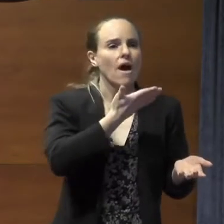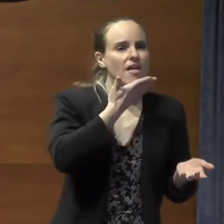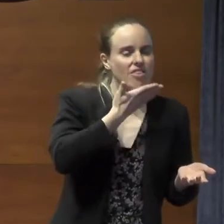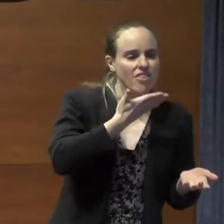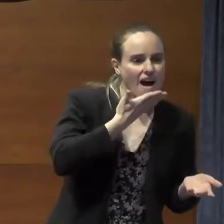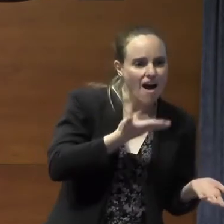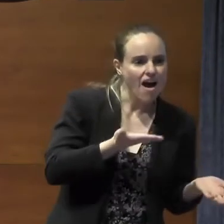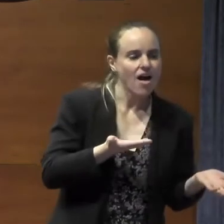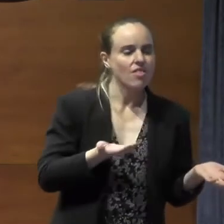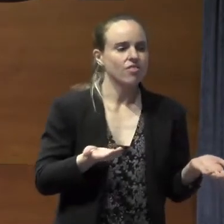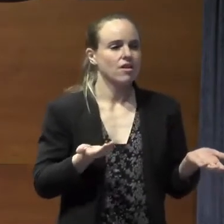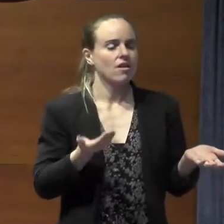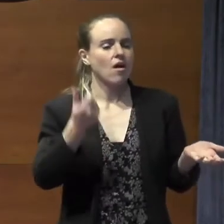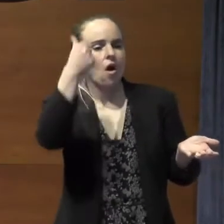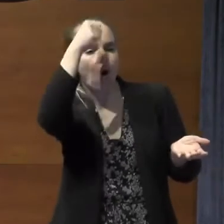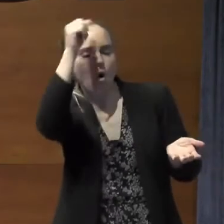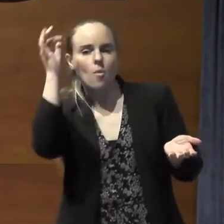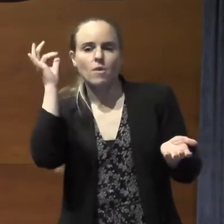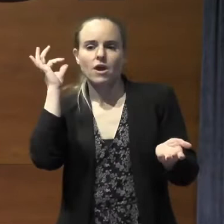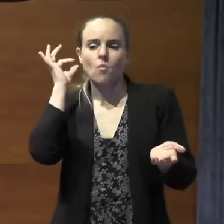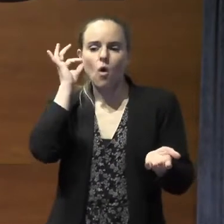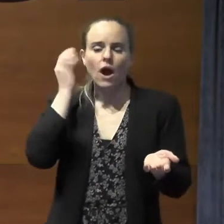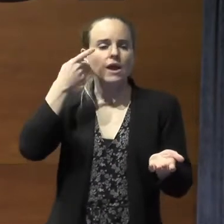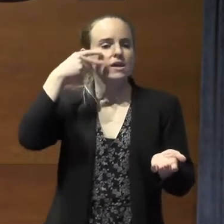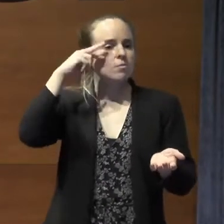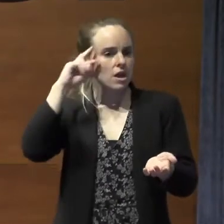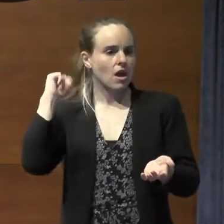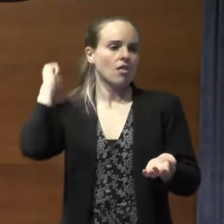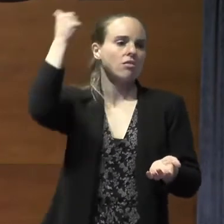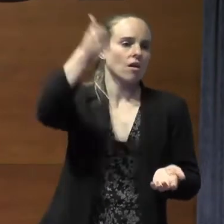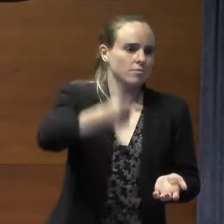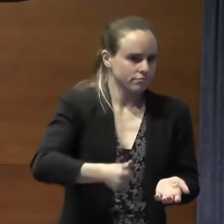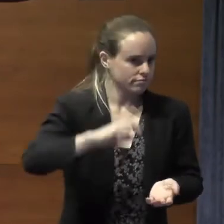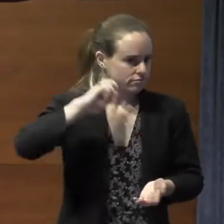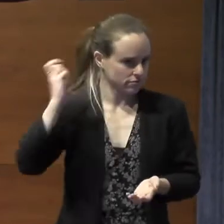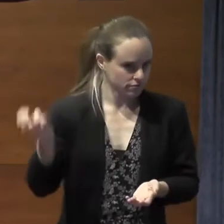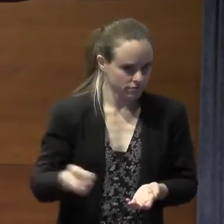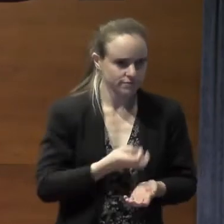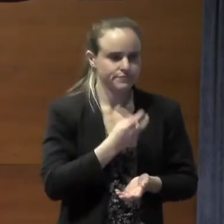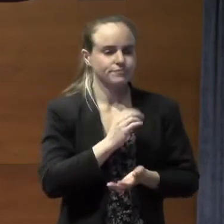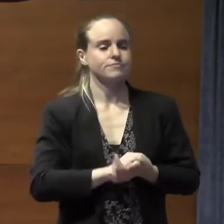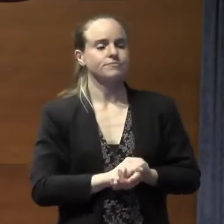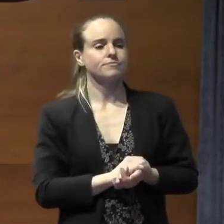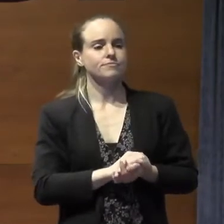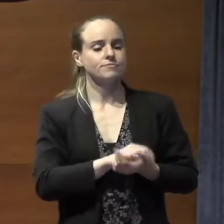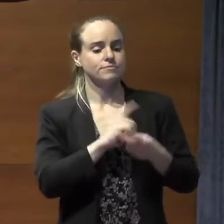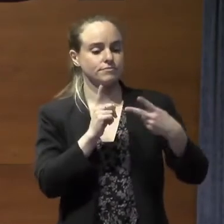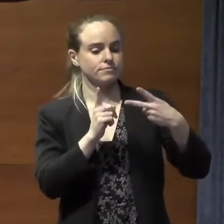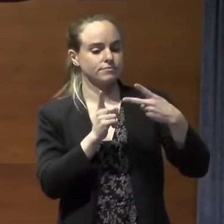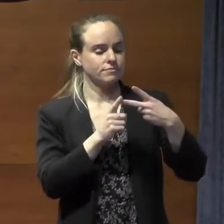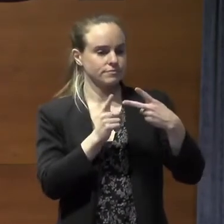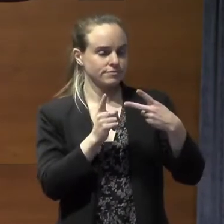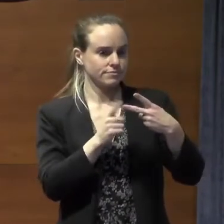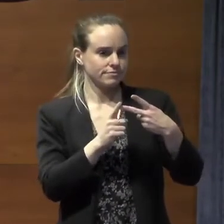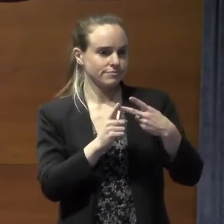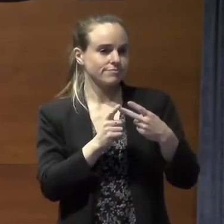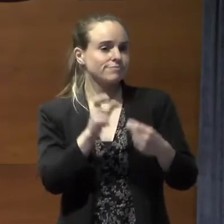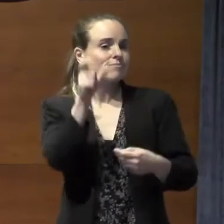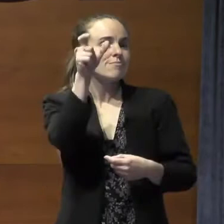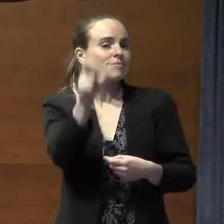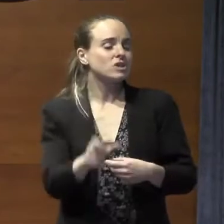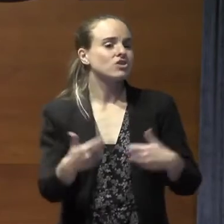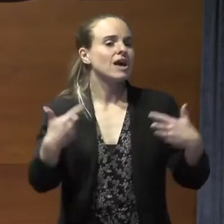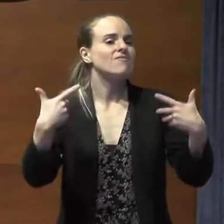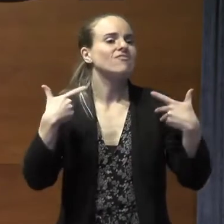edad, los años de experiencia y otras. El segundo bloque de preguntas se refiere